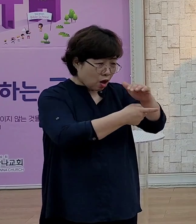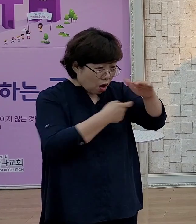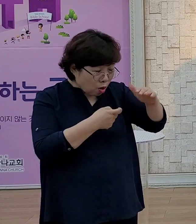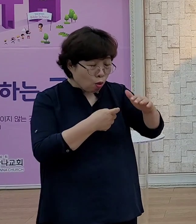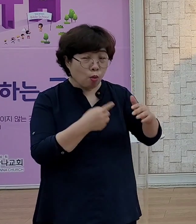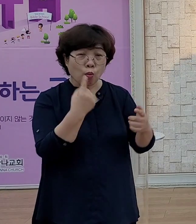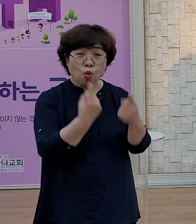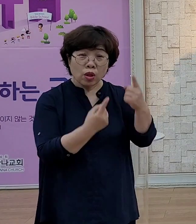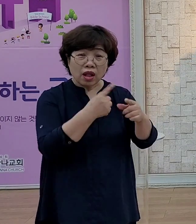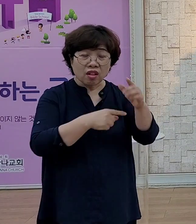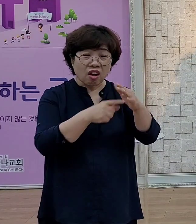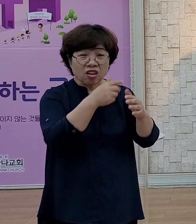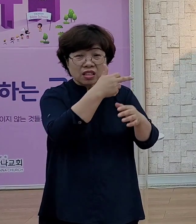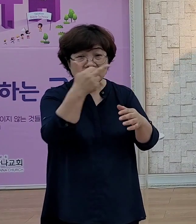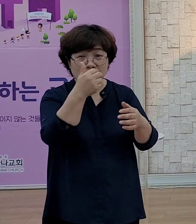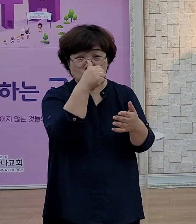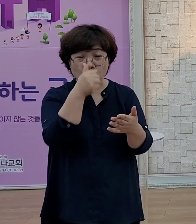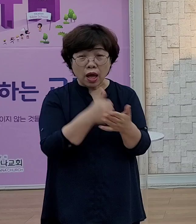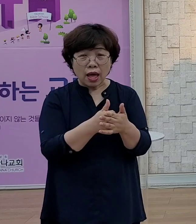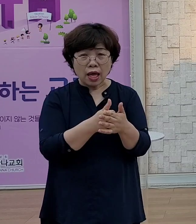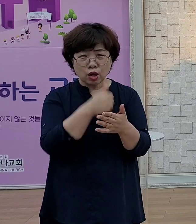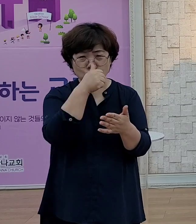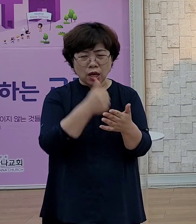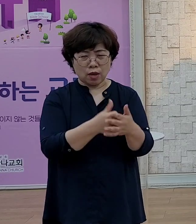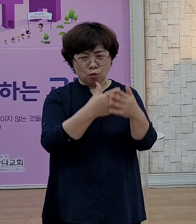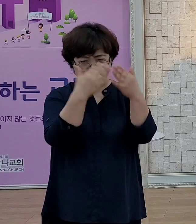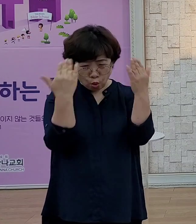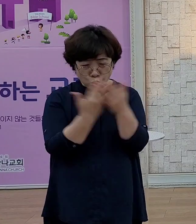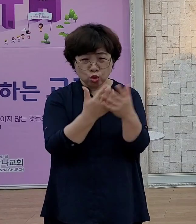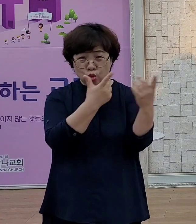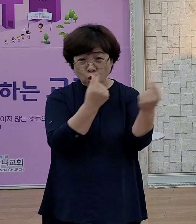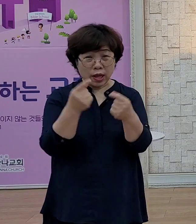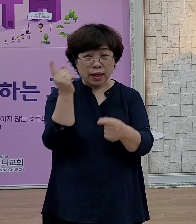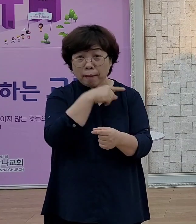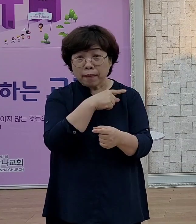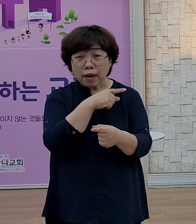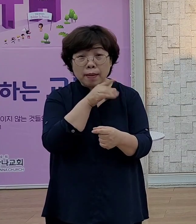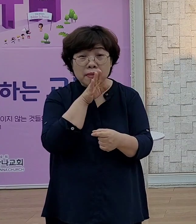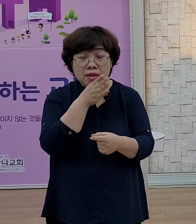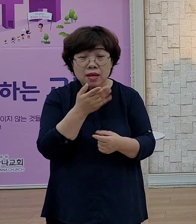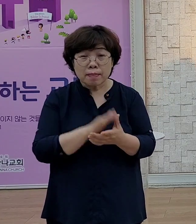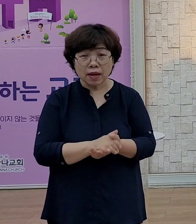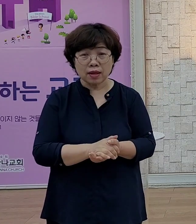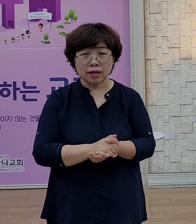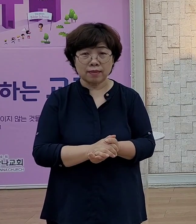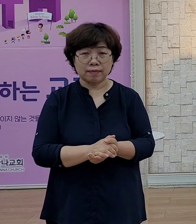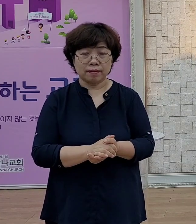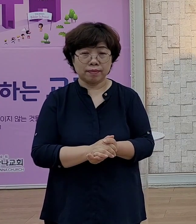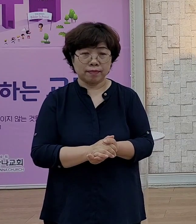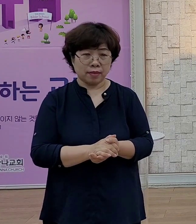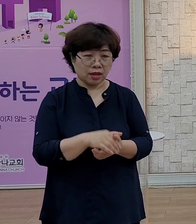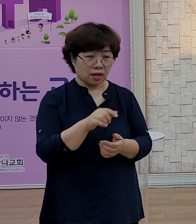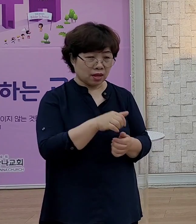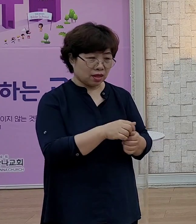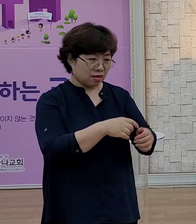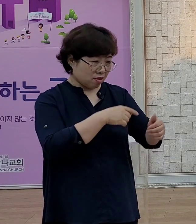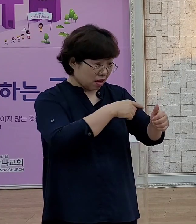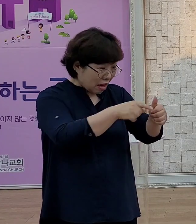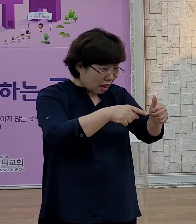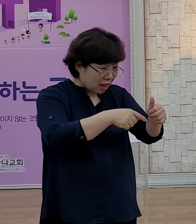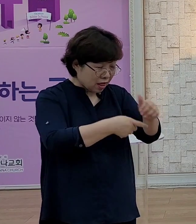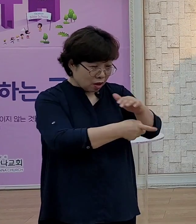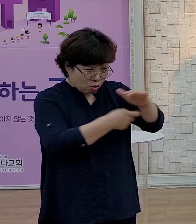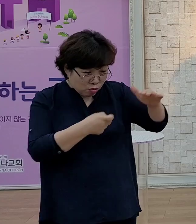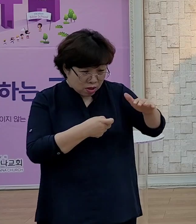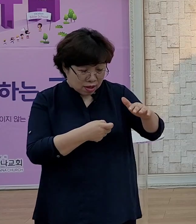죄예요. 뭐 더 큰 죄, 뭐 작은 죄가 없지만, 여러분, 살인죄, 간음죄, 도둑질, 그 죄가 더 클까요?